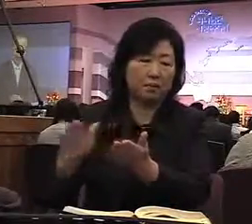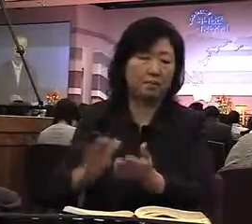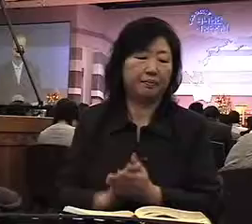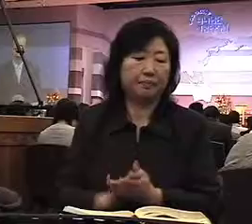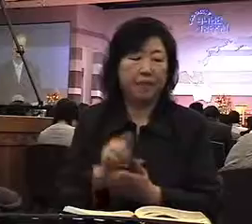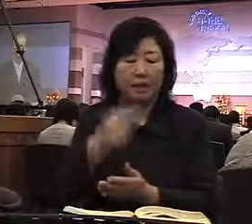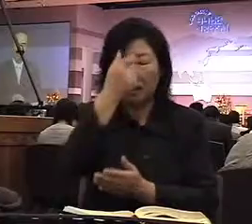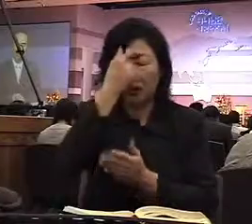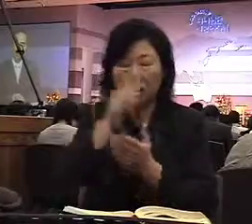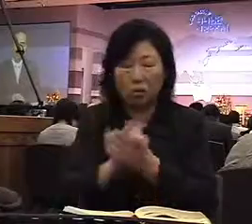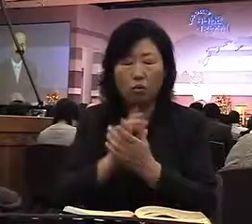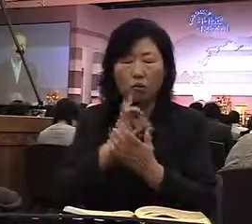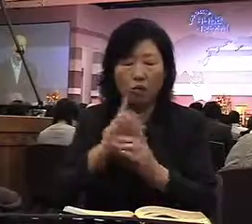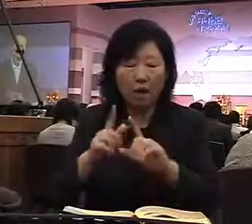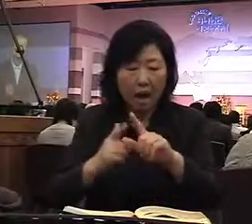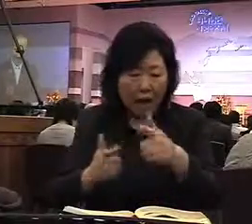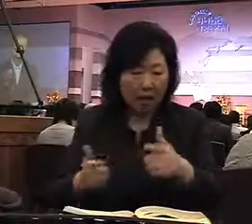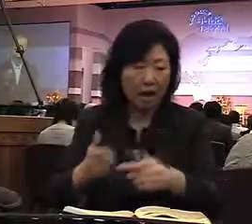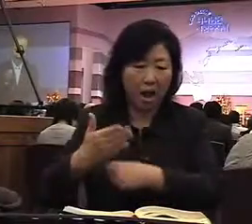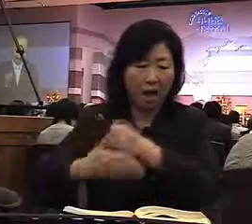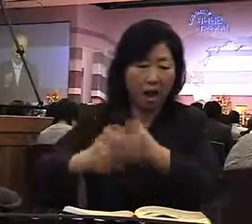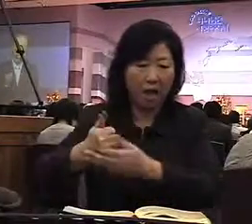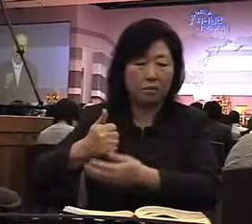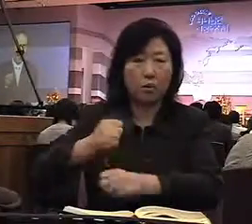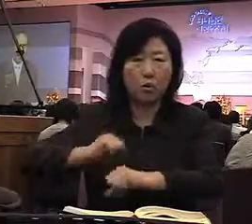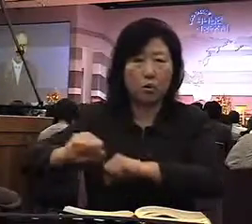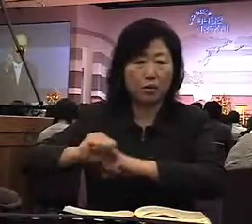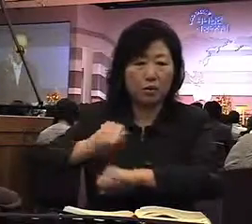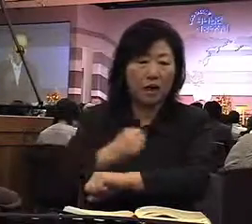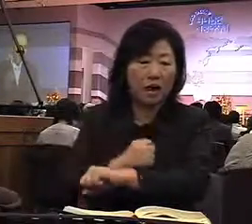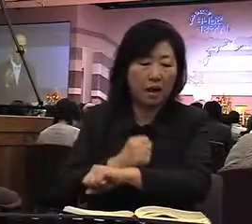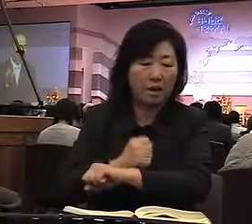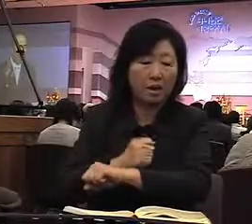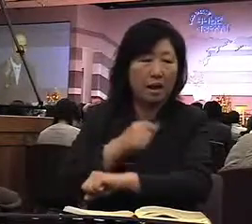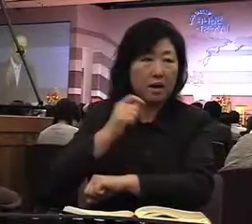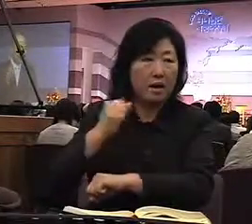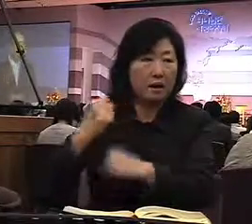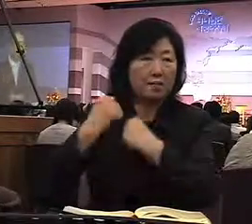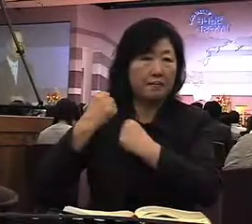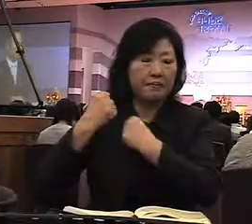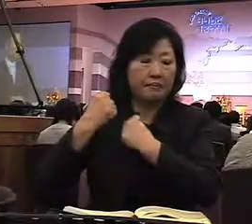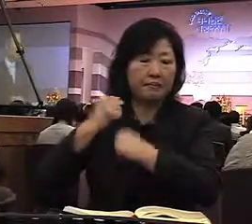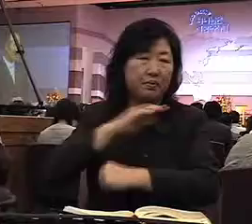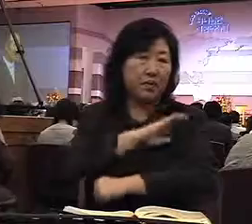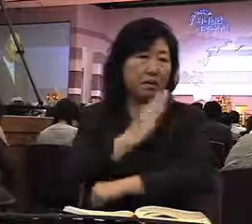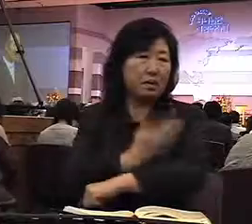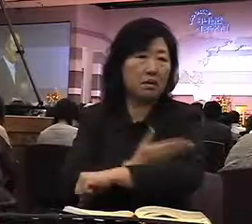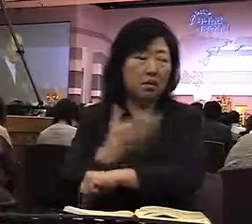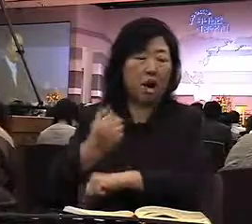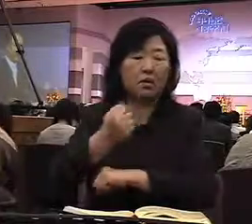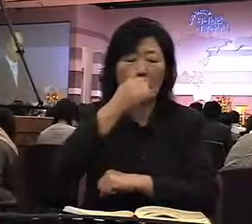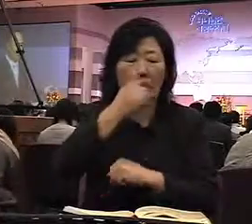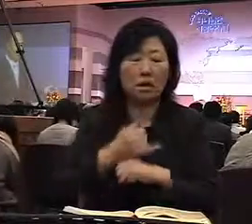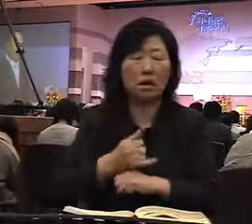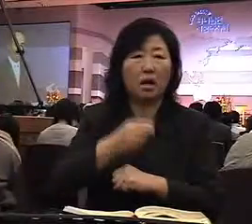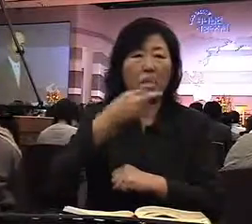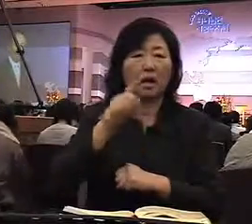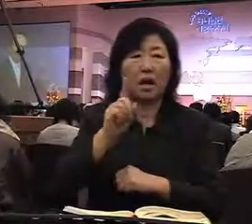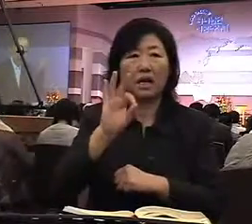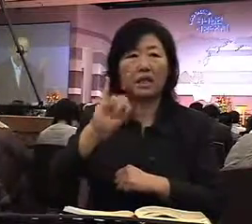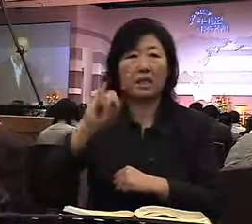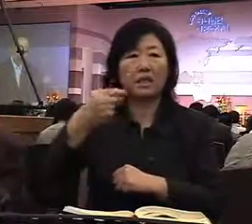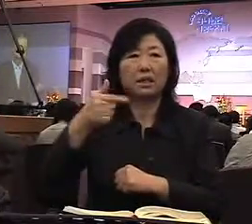아니라 기도는 엄청난 하나님을 움직이게 하는 파워, 그 능력을 가지고 있습니다.